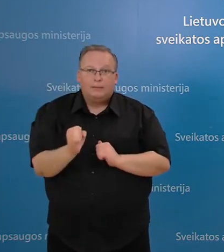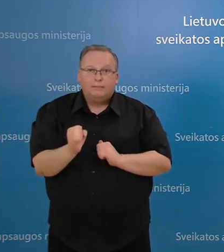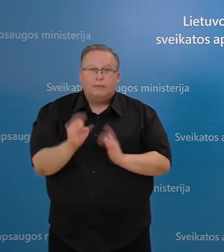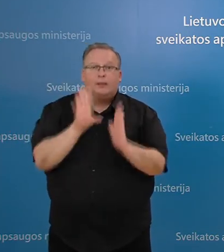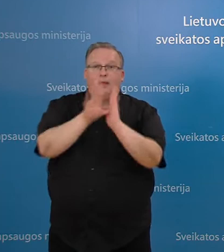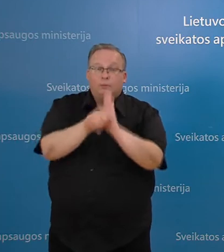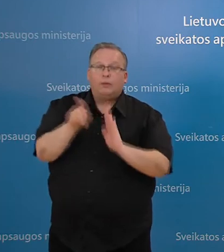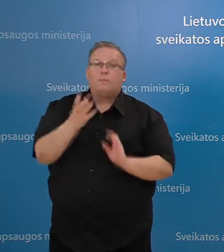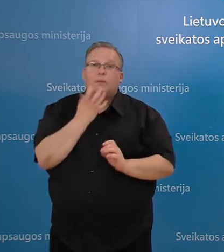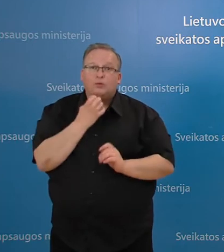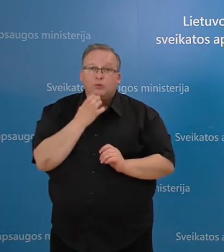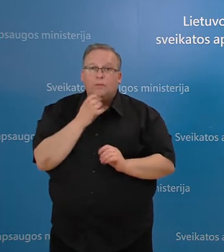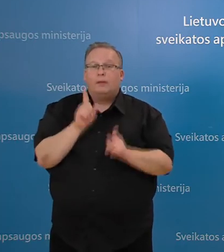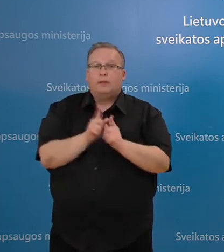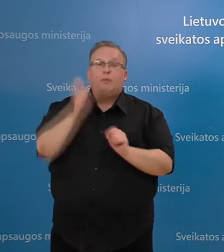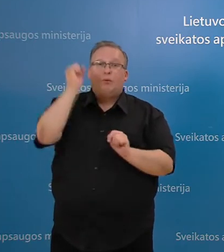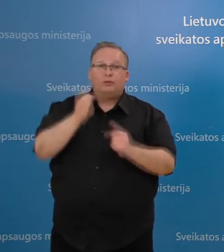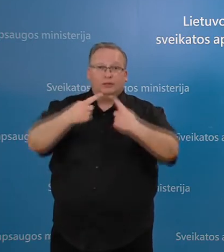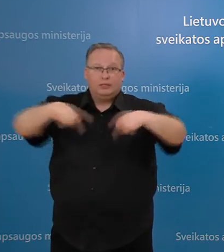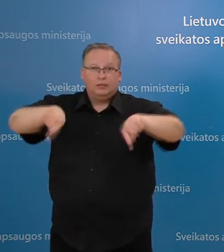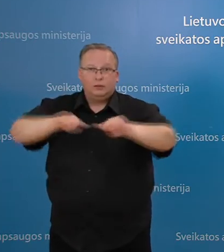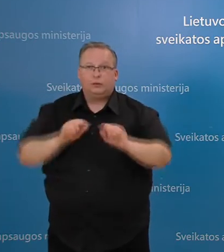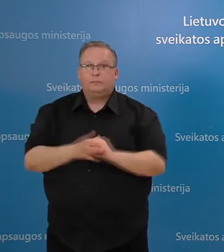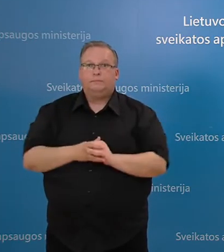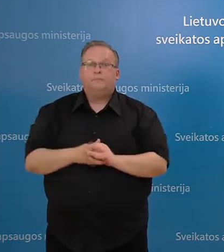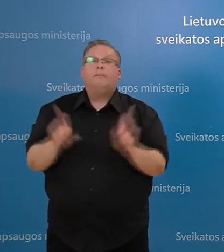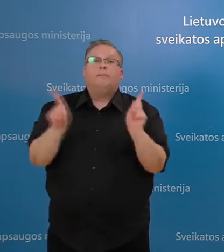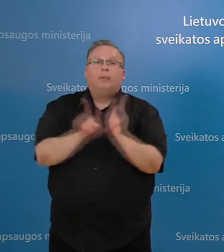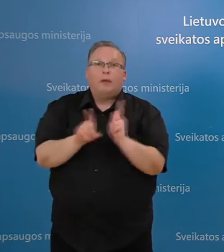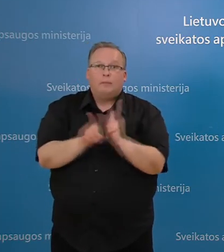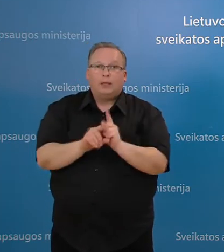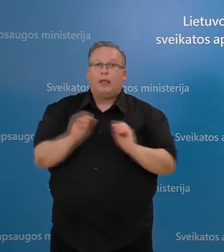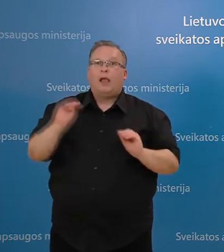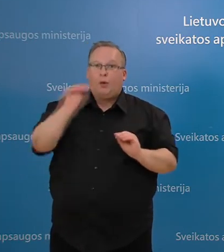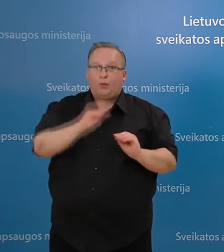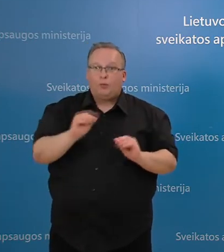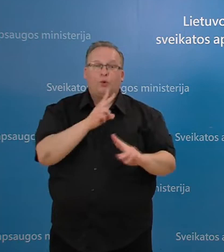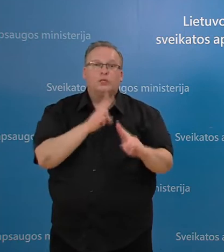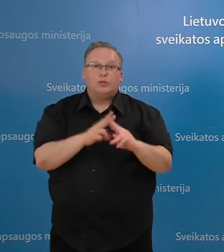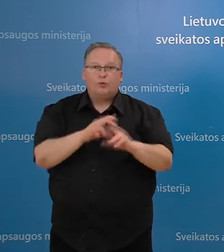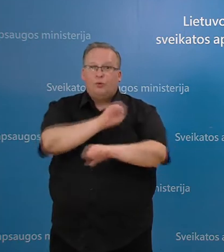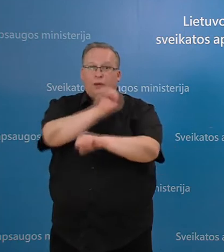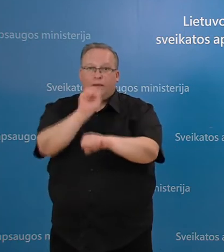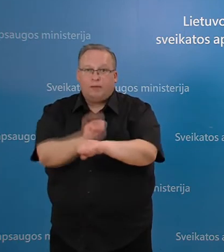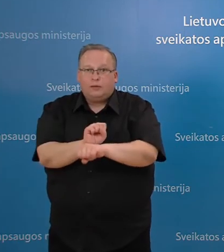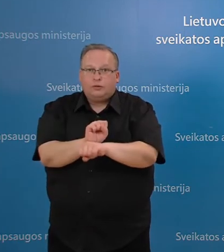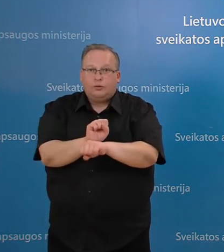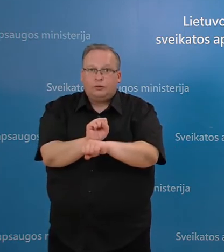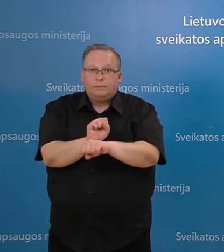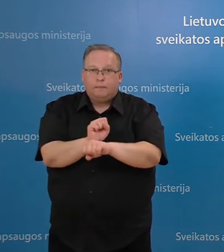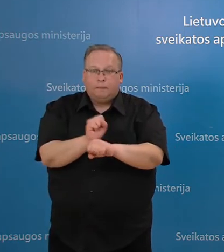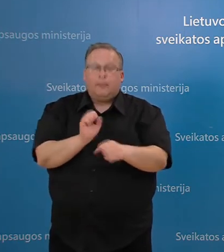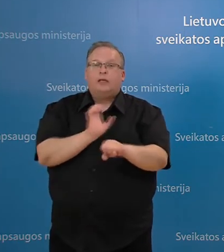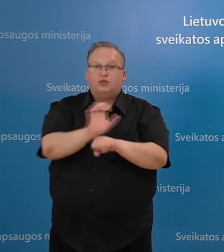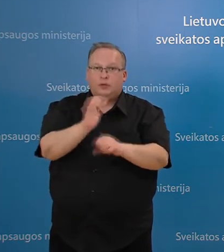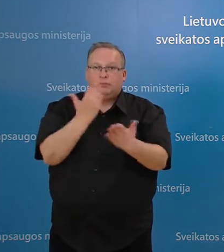ambasadoje arba konsulinėje įstaigoje. Ir taip pat Europos lygų ir prevencijos centro išleistose rekomendacijose